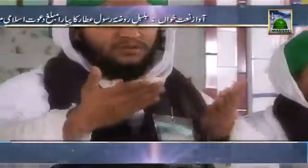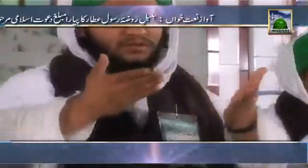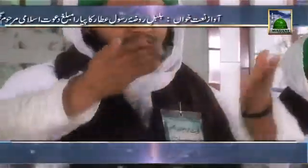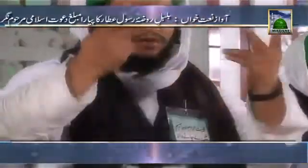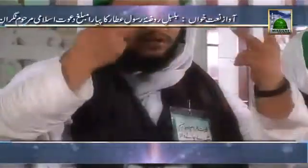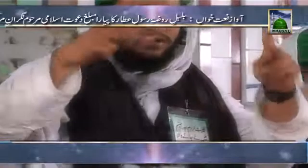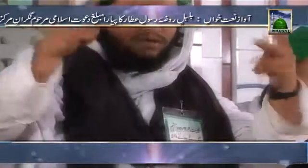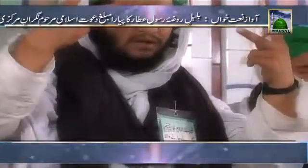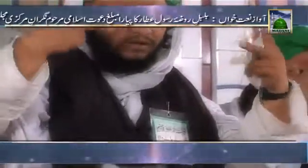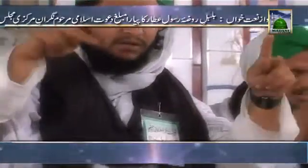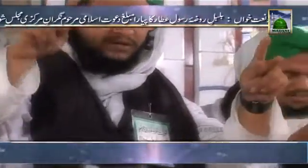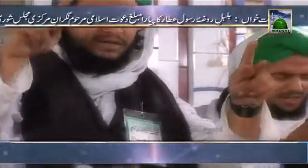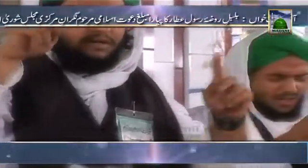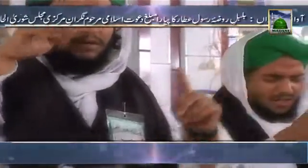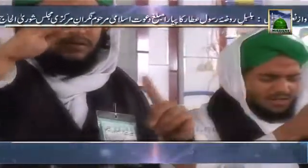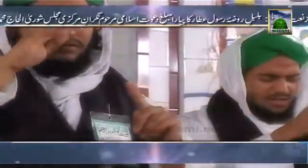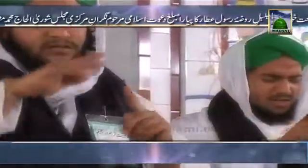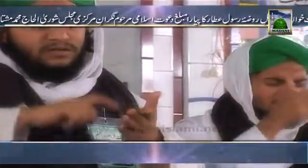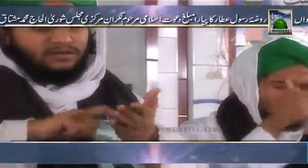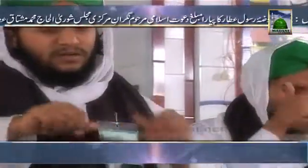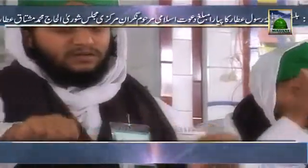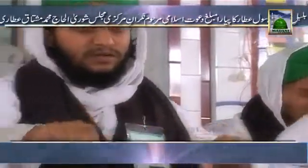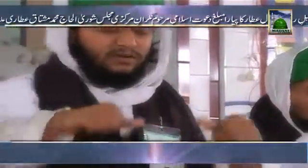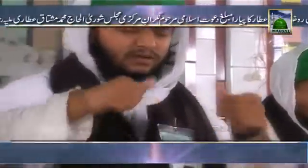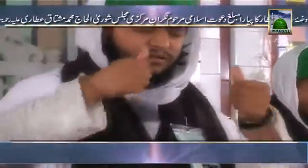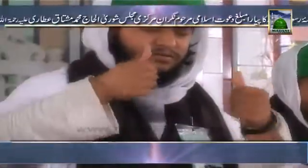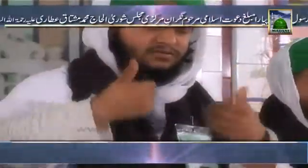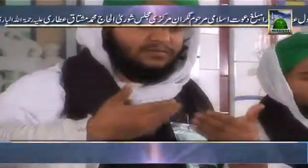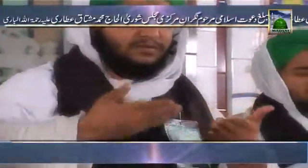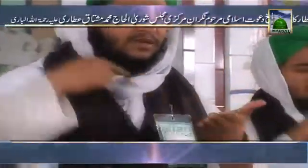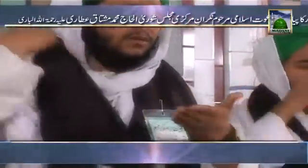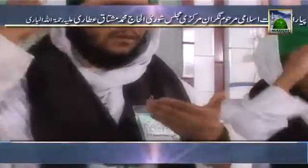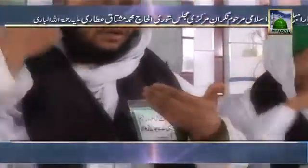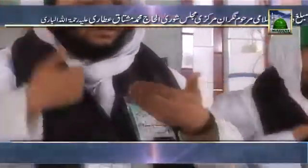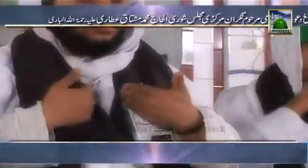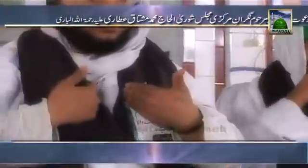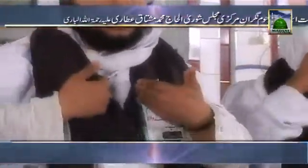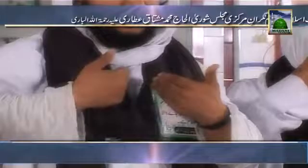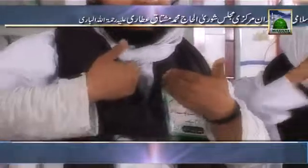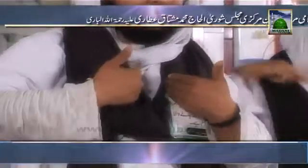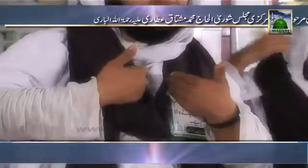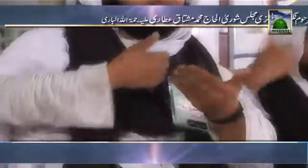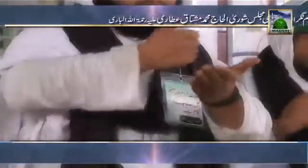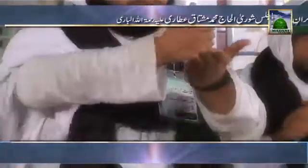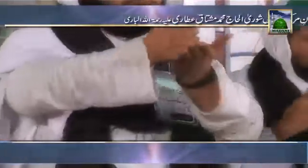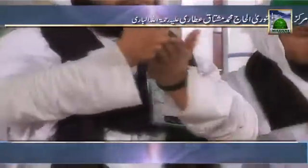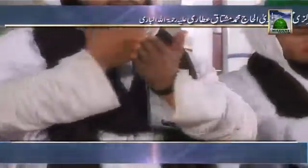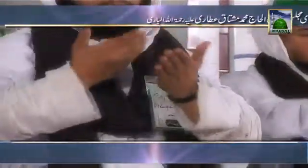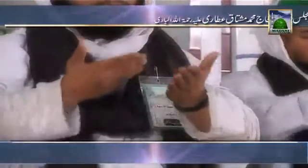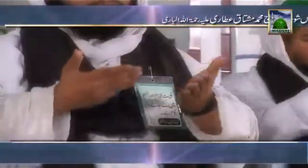تو نے بڑا احسان کیا، اپنی غلامی مجھ کو